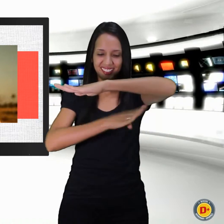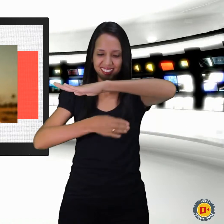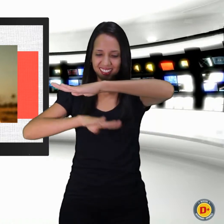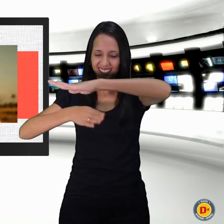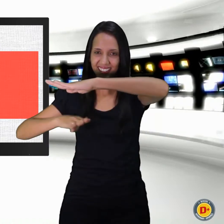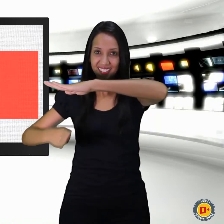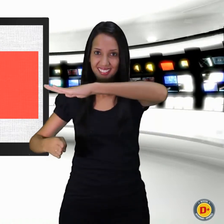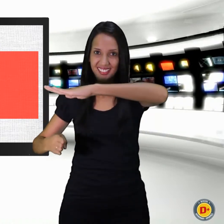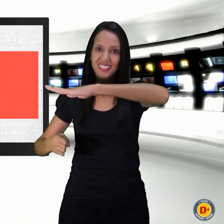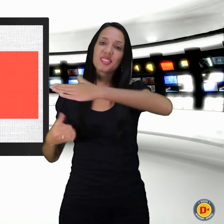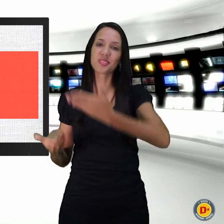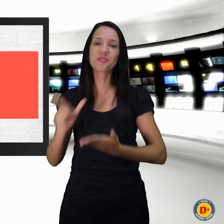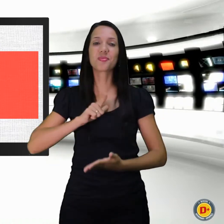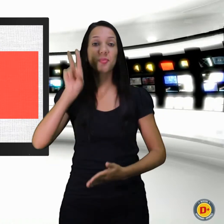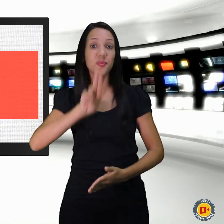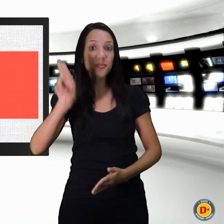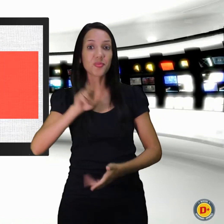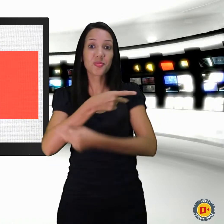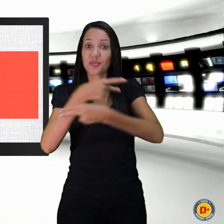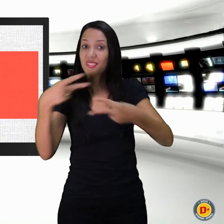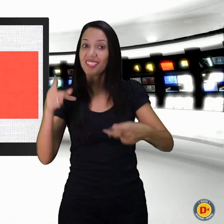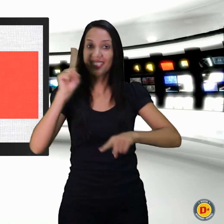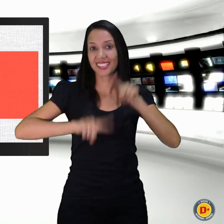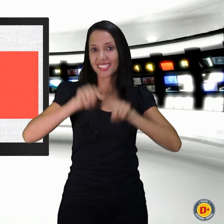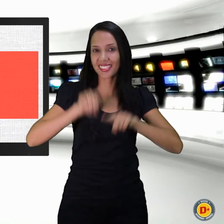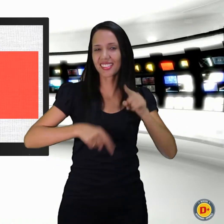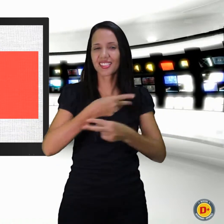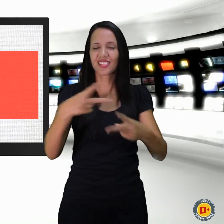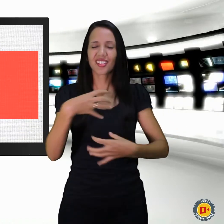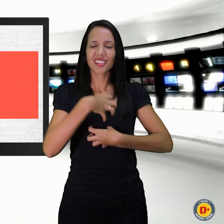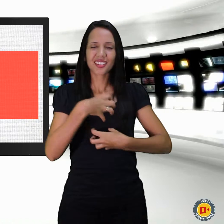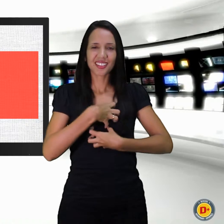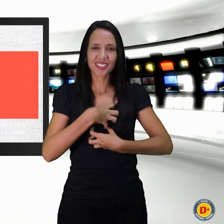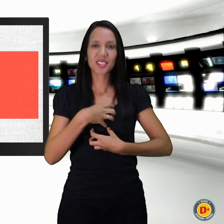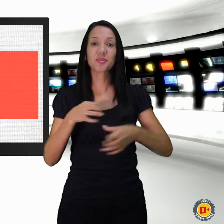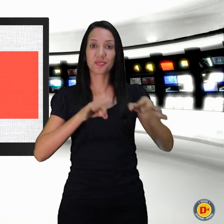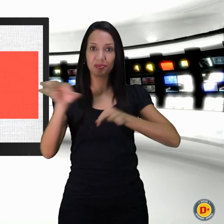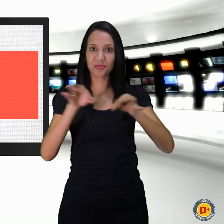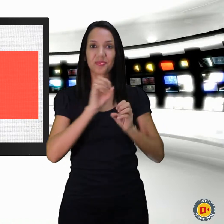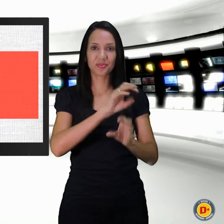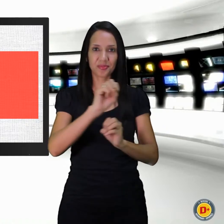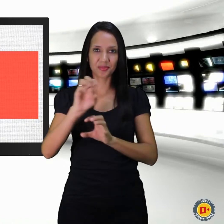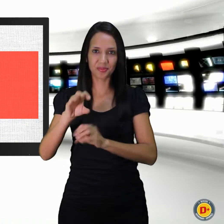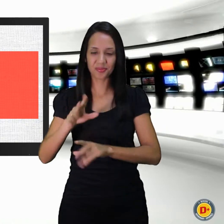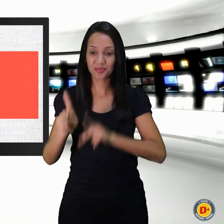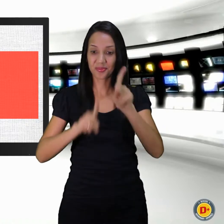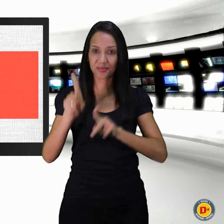Além disso o uso de diversos materiais multicensoriais do programa educativo para públicos especiais do